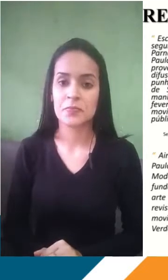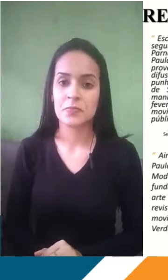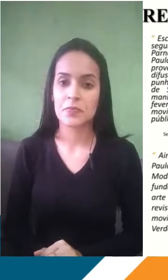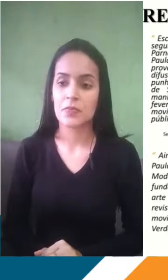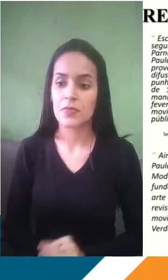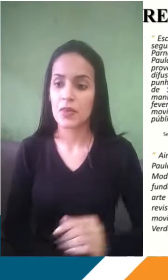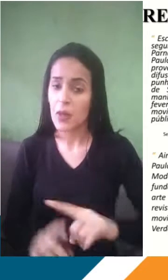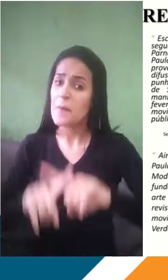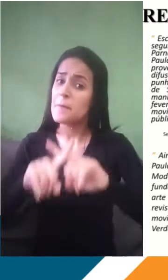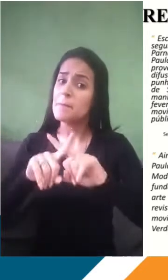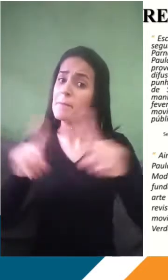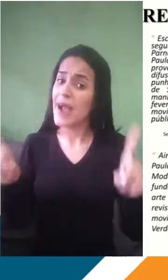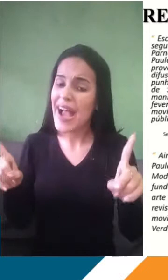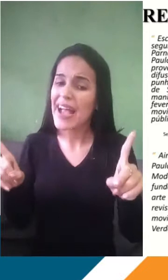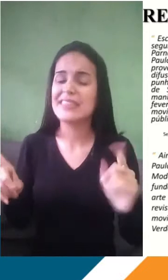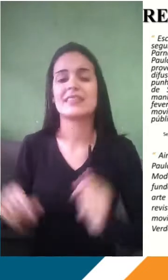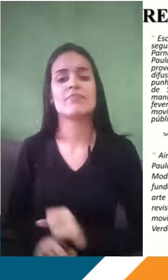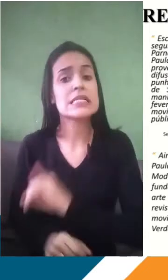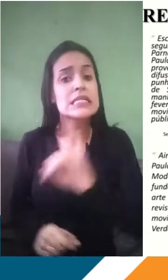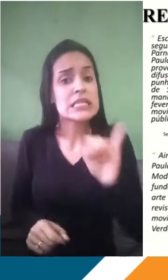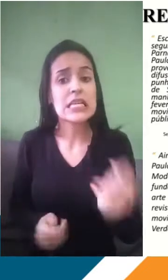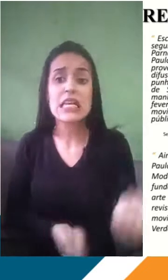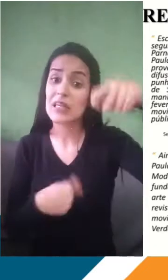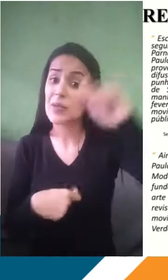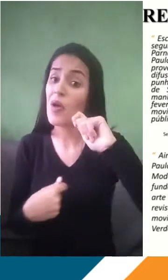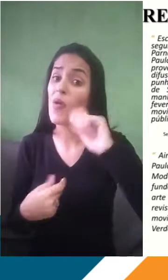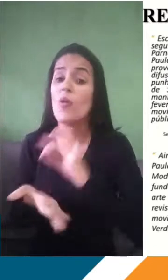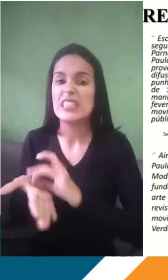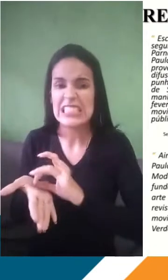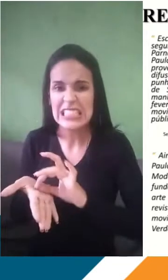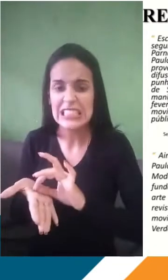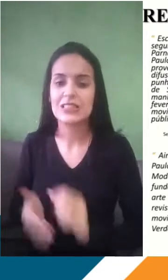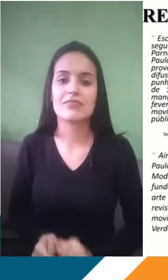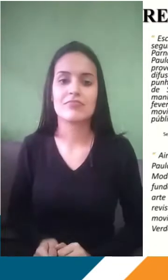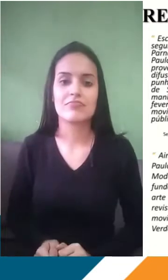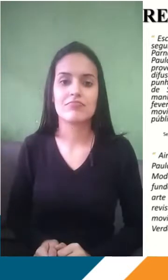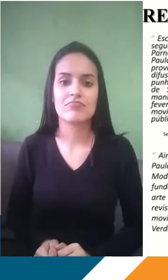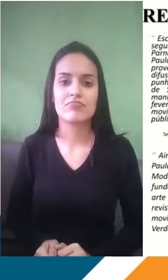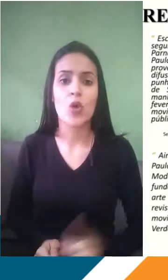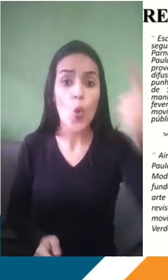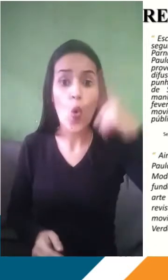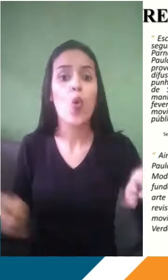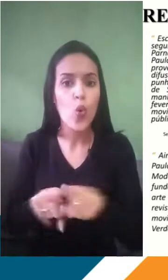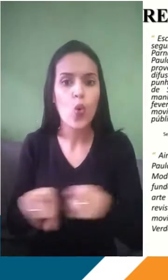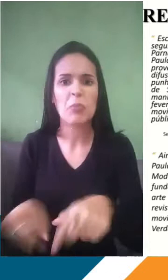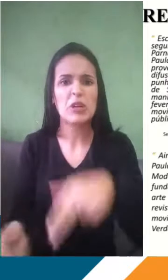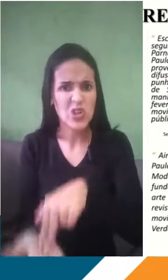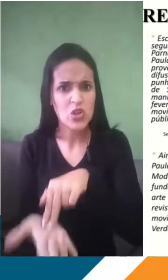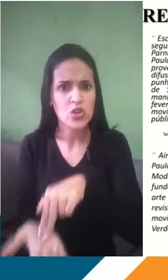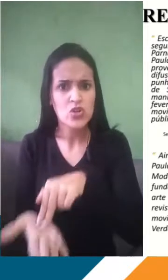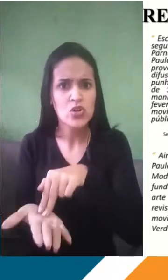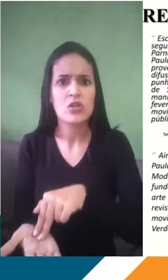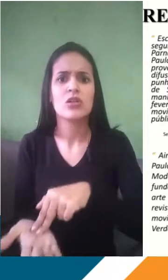de Arte Moderna configurou-se como um episódio cultural fundamental para a compreensão do desenvolvimento da arte moderna